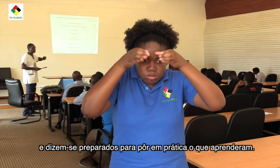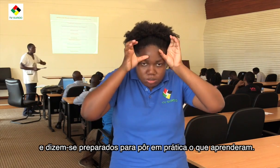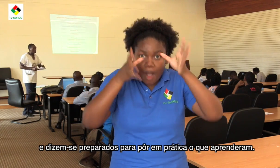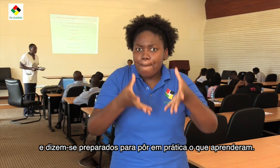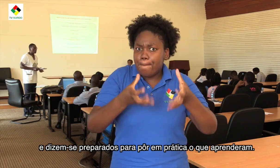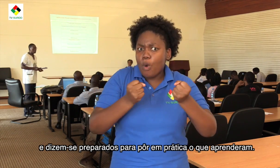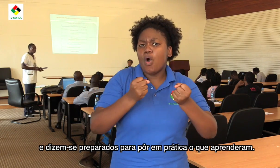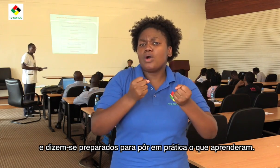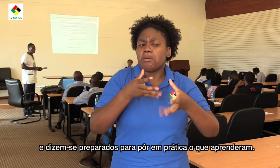o que aprenderam.